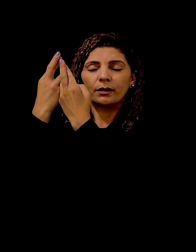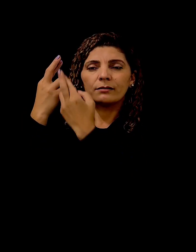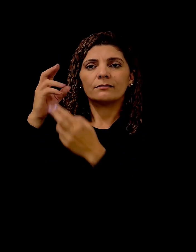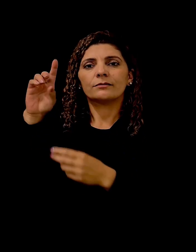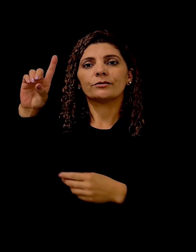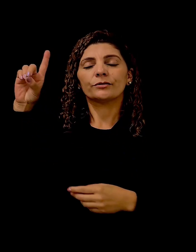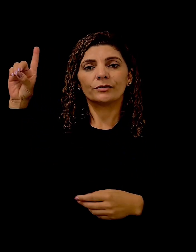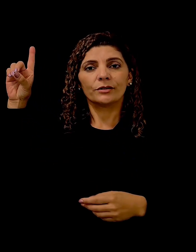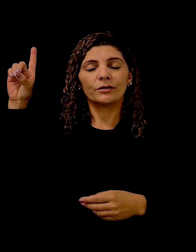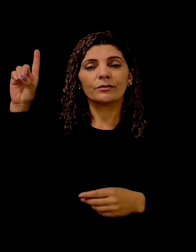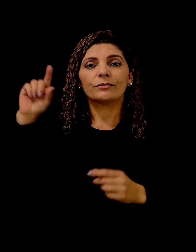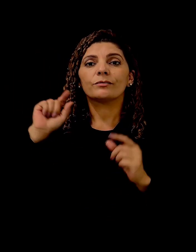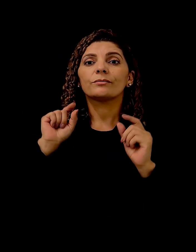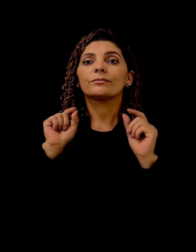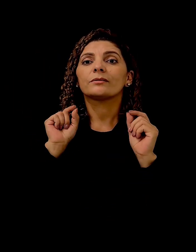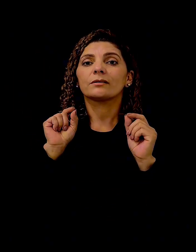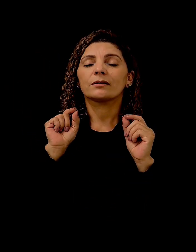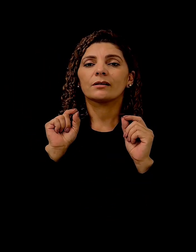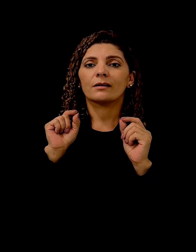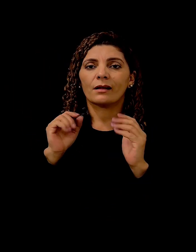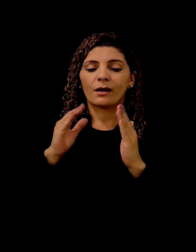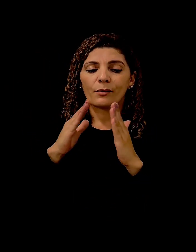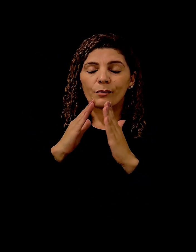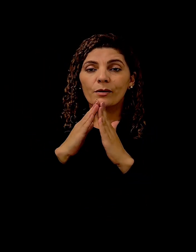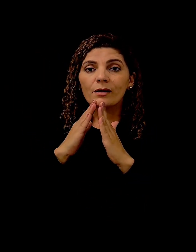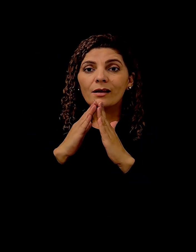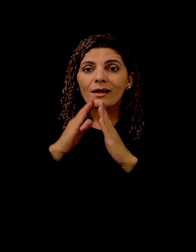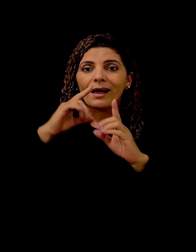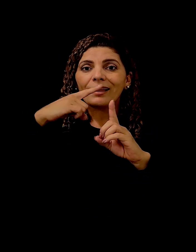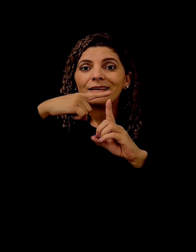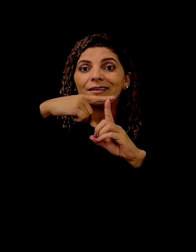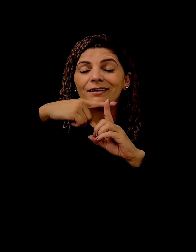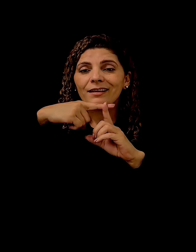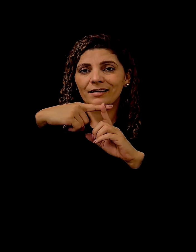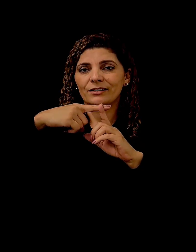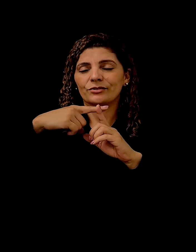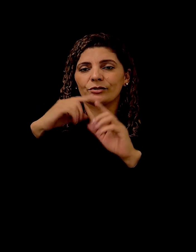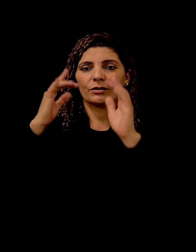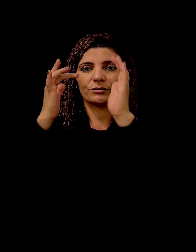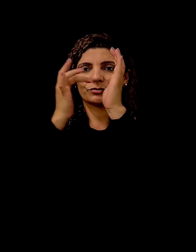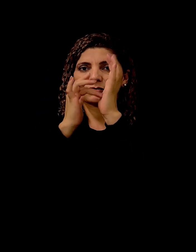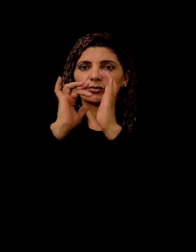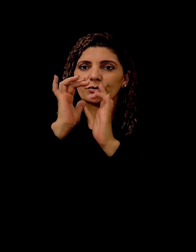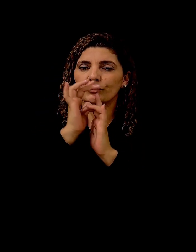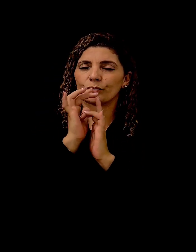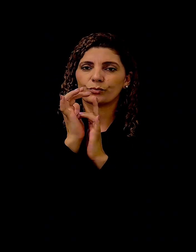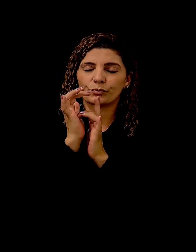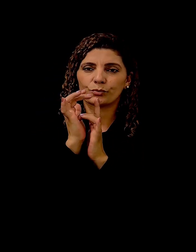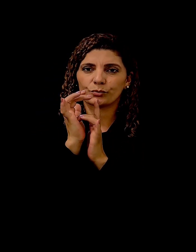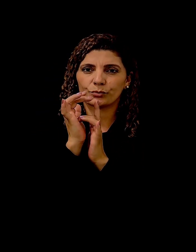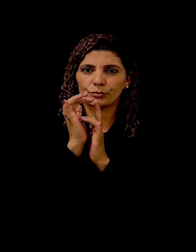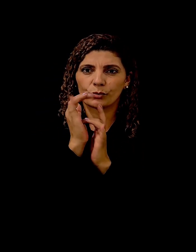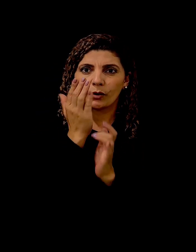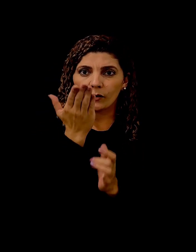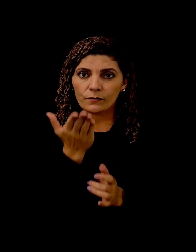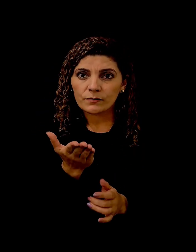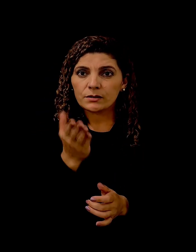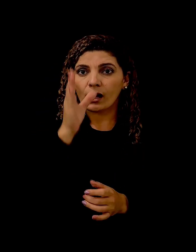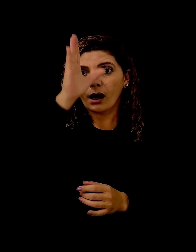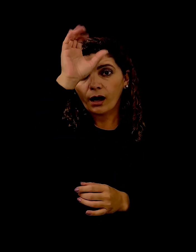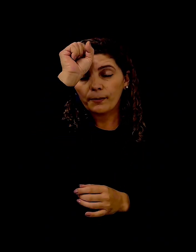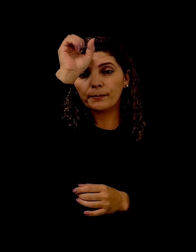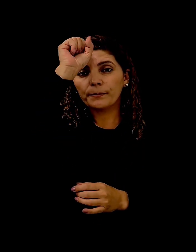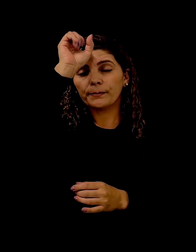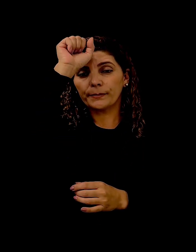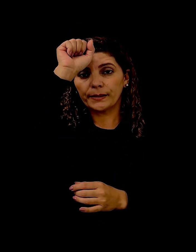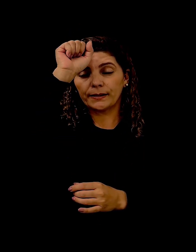a igreja do Senhor Jesus. É a igreja. Porque você aprende a viver